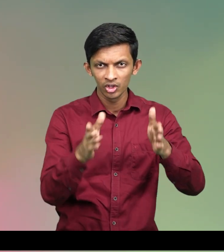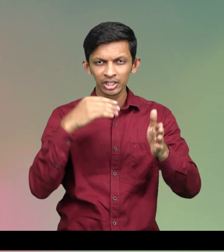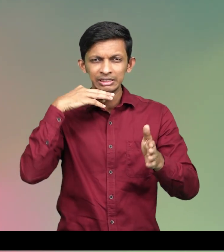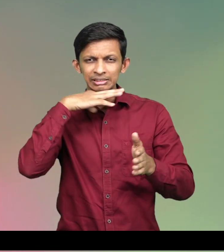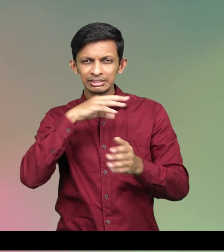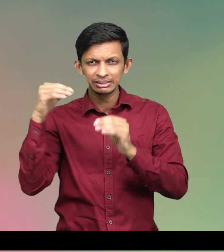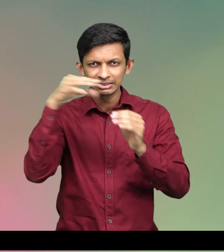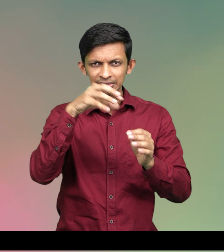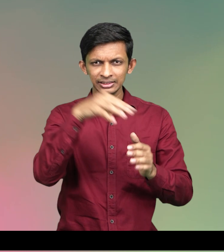కాలుష్యం,